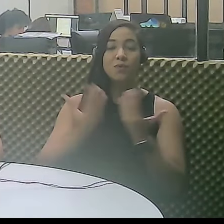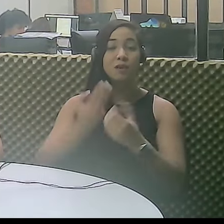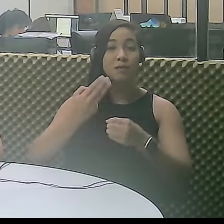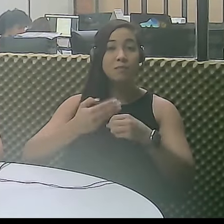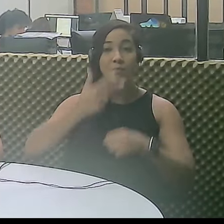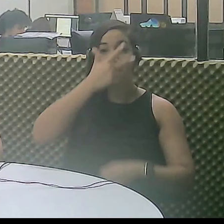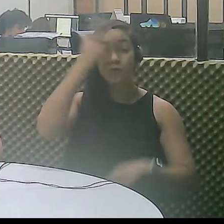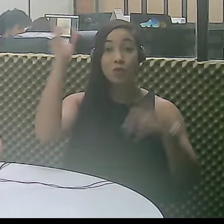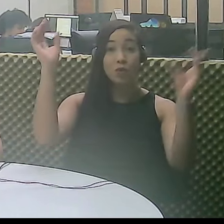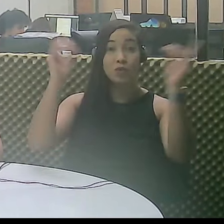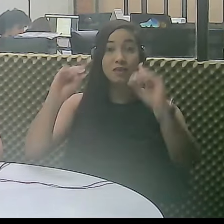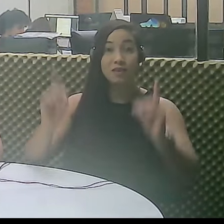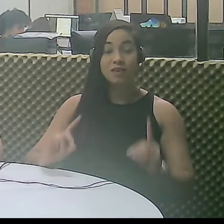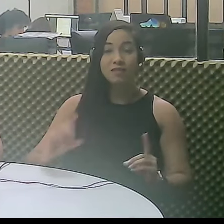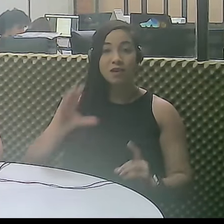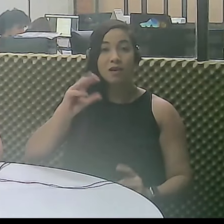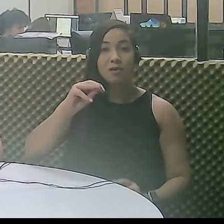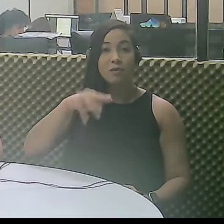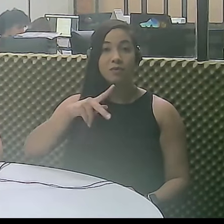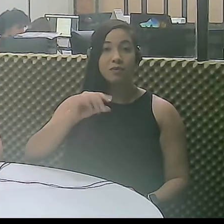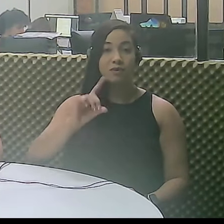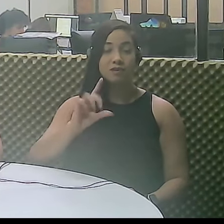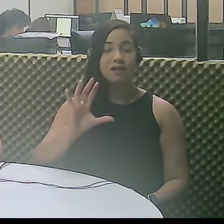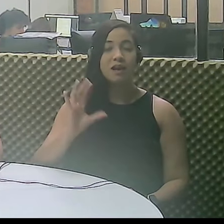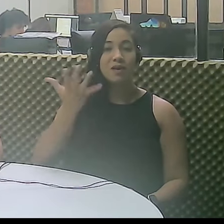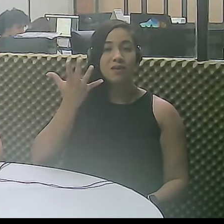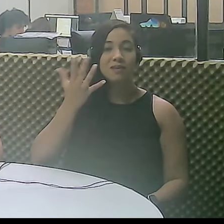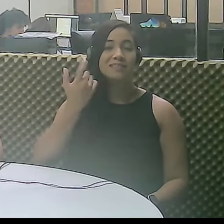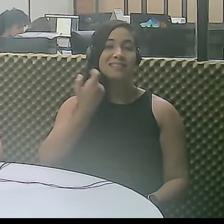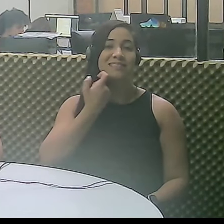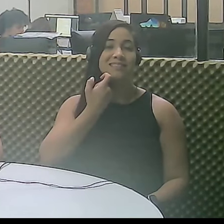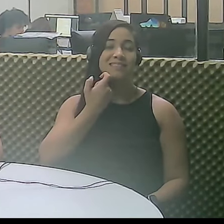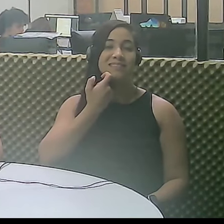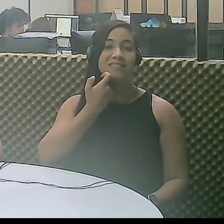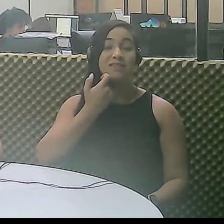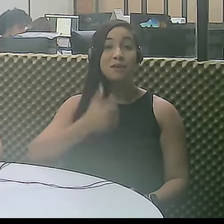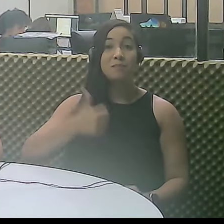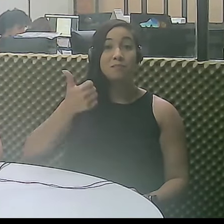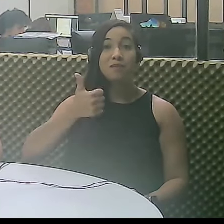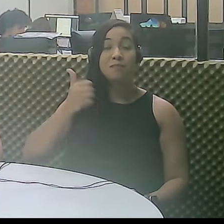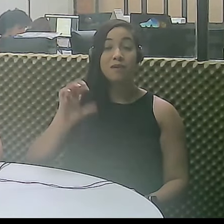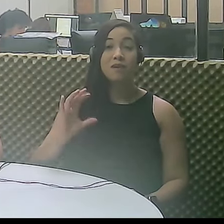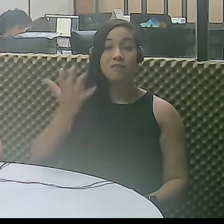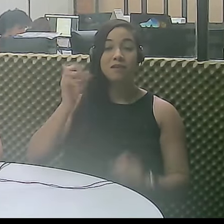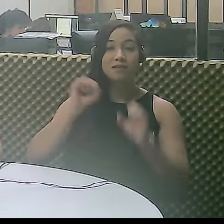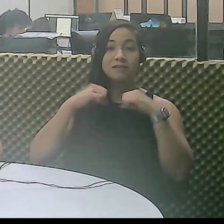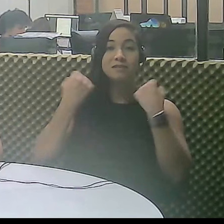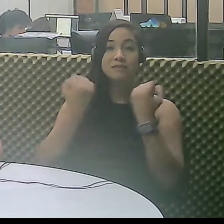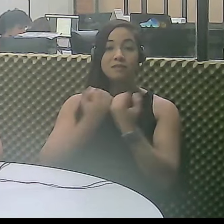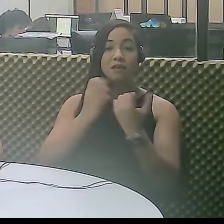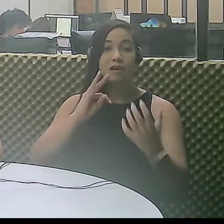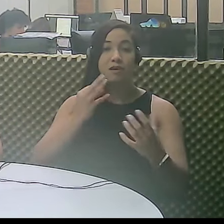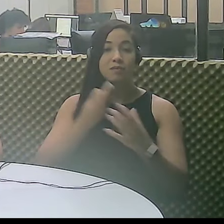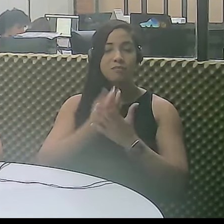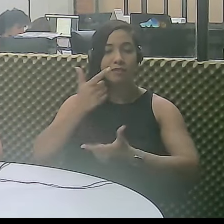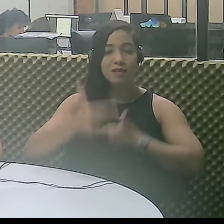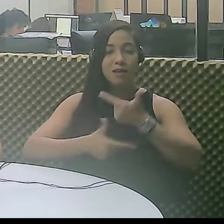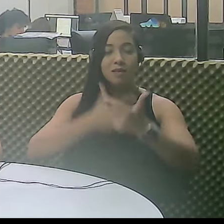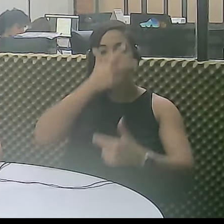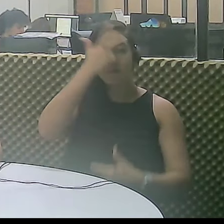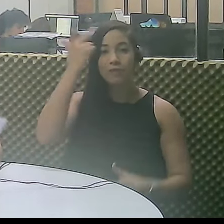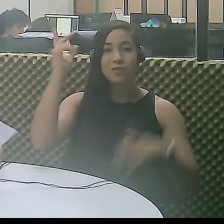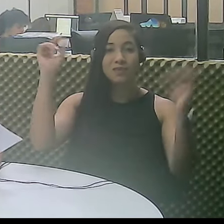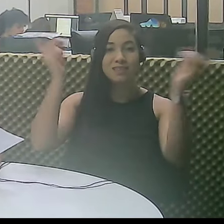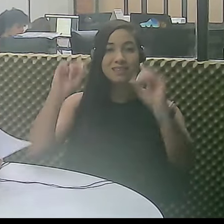Municipal da Pessoa com Deficiência, o COMPOD, realizam nesta sexta-feira a primeira edição do Seminário de Inclusão e Trabalho da Pessoa